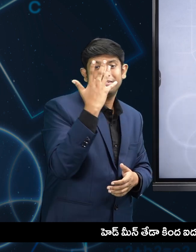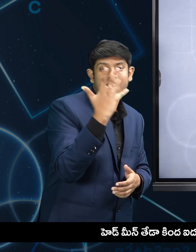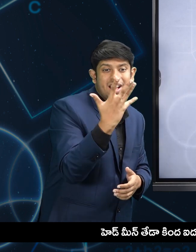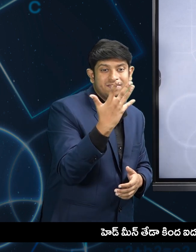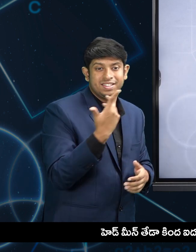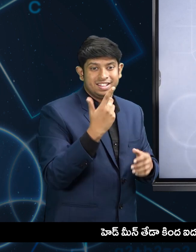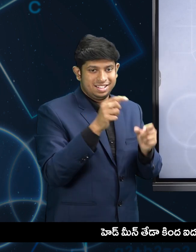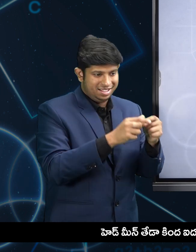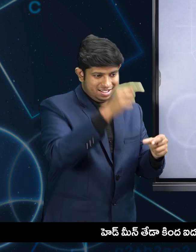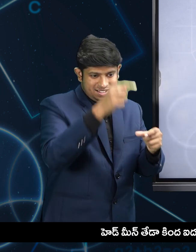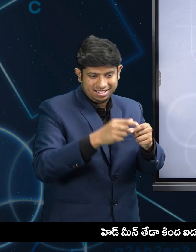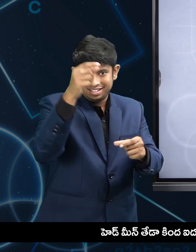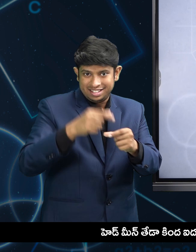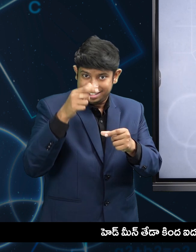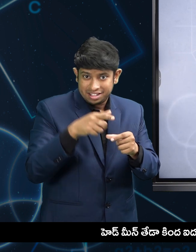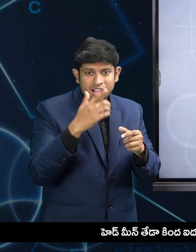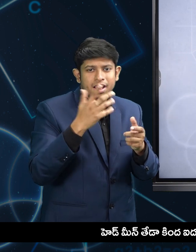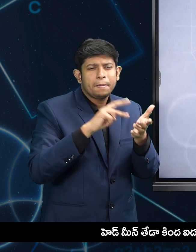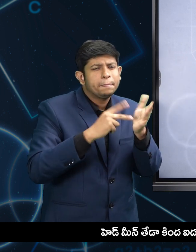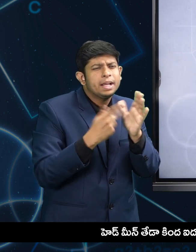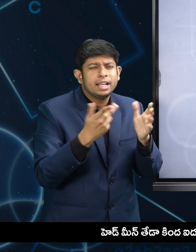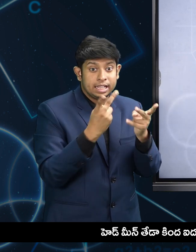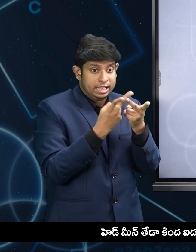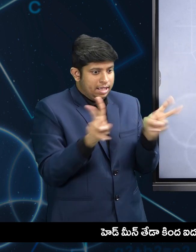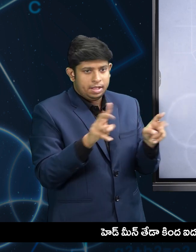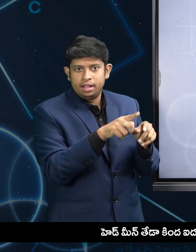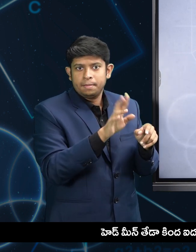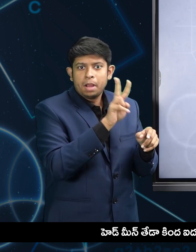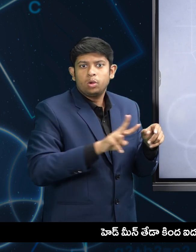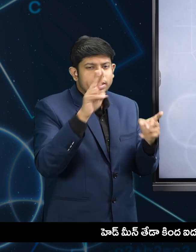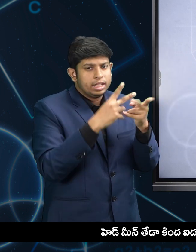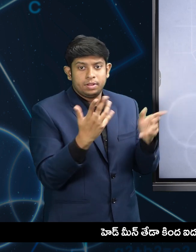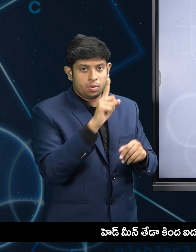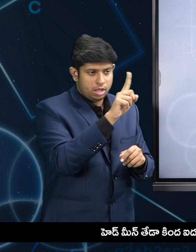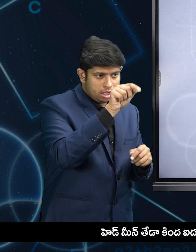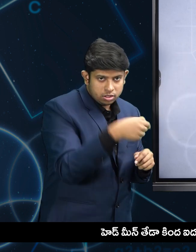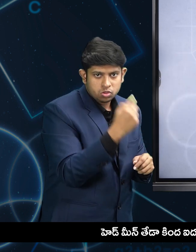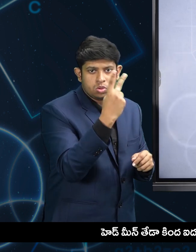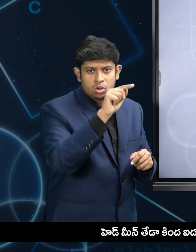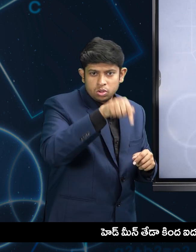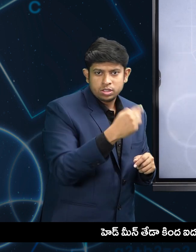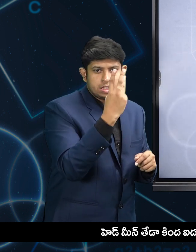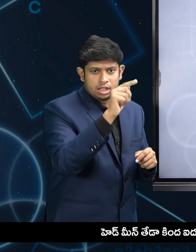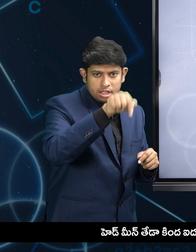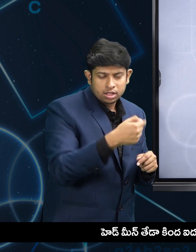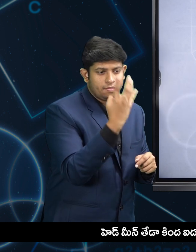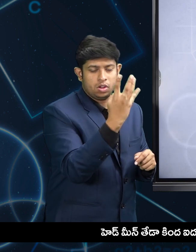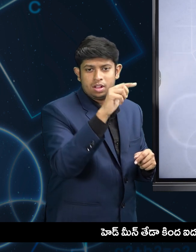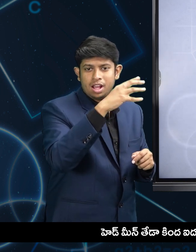హెడ్ మీన్ తేడా కింద 5 నిలువు వరుసలు 1, 2, 3, 4 మరియు 5 నుండి విలువలను